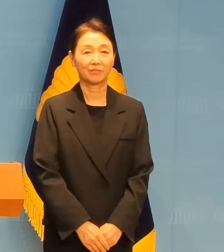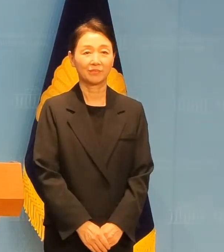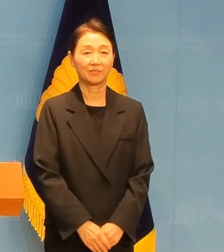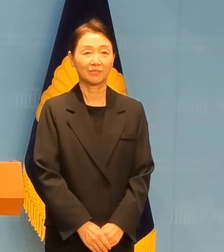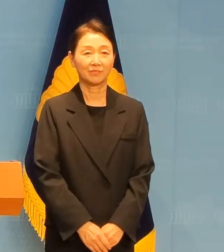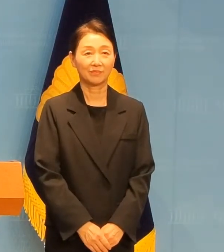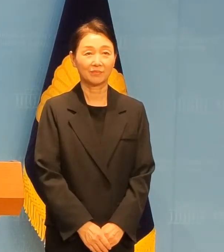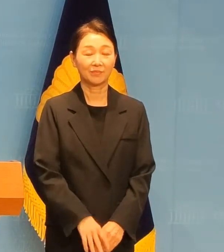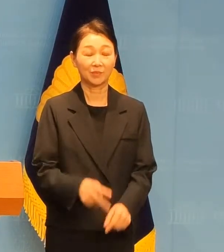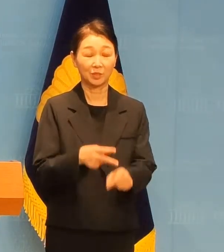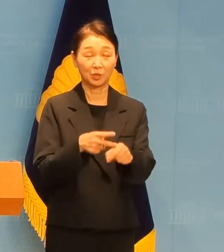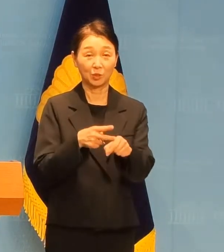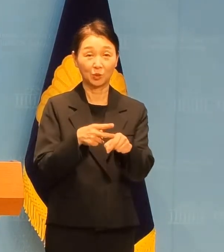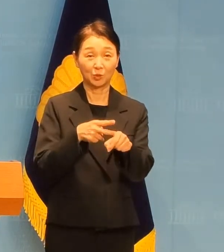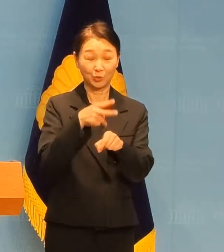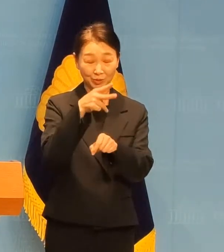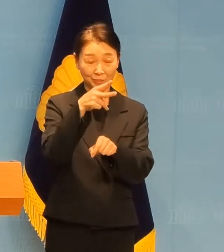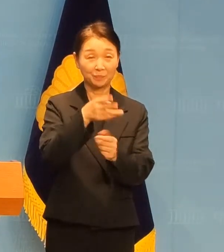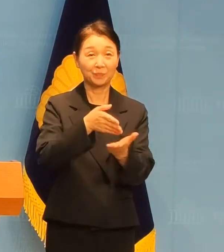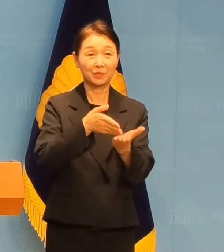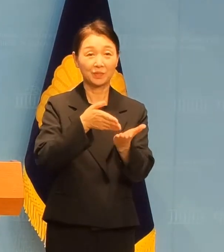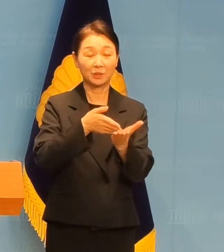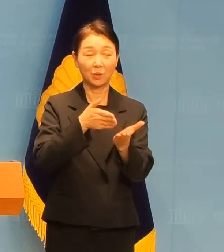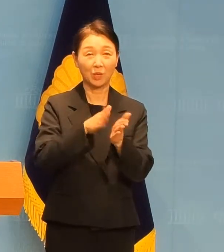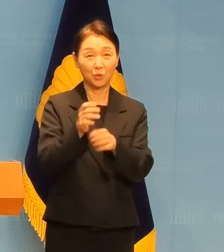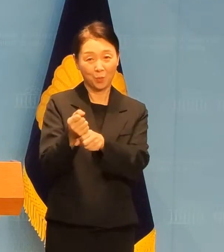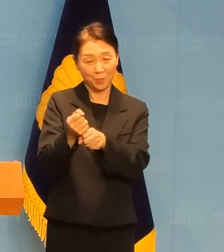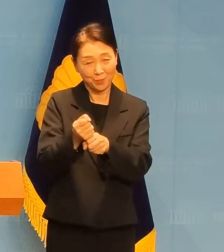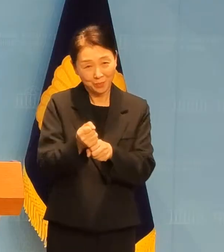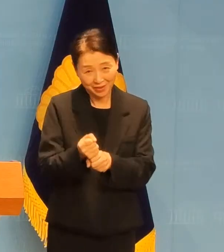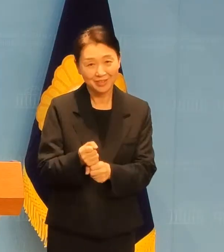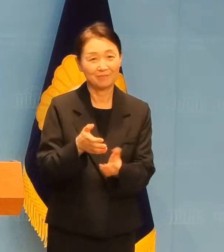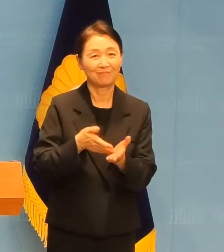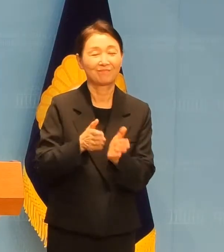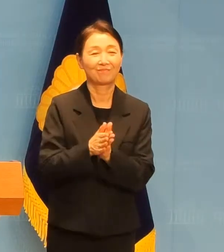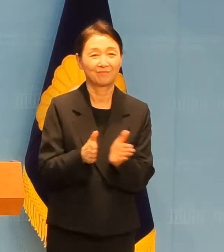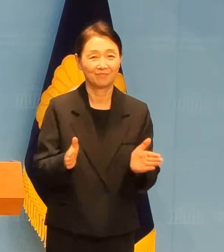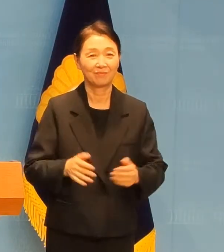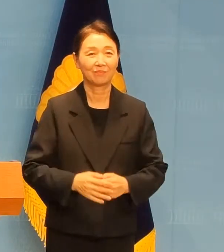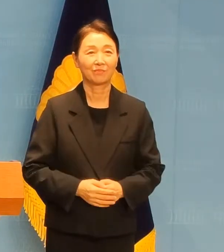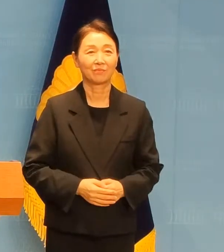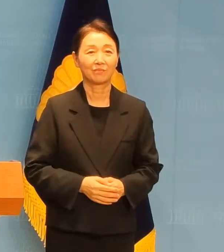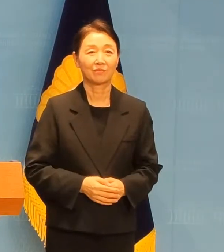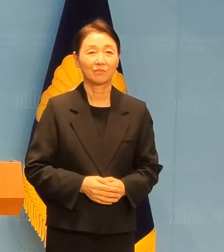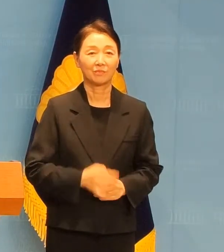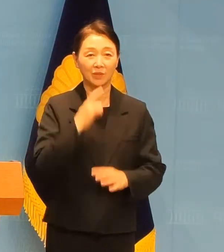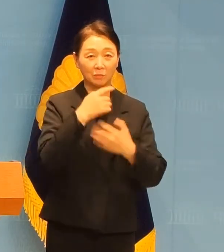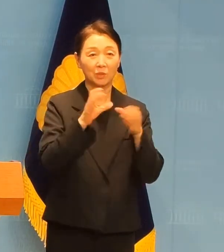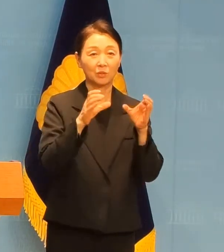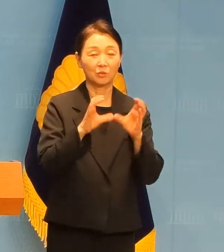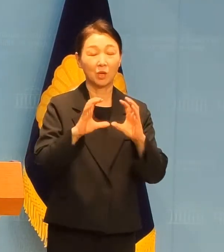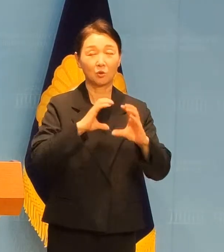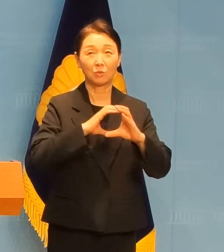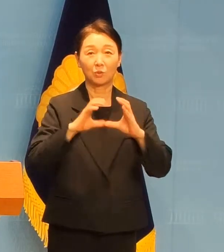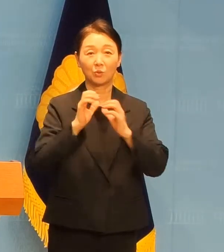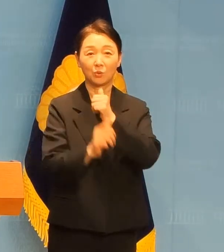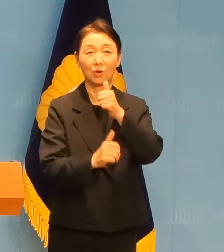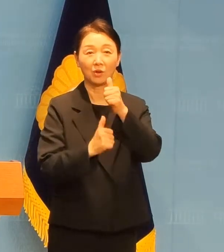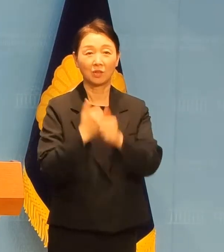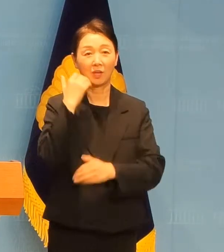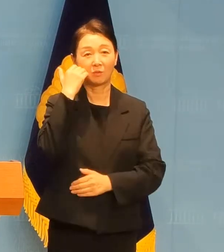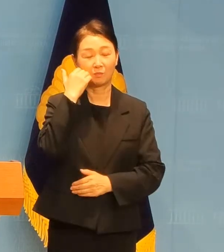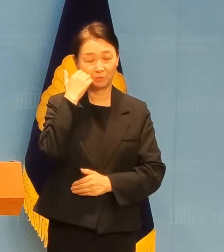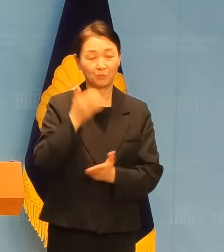네, 2시에 예정되어 있던 기자회견을 조금 빨리 시작하도록 하겠습니다. 더불어민주당 국민소통위원회